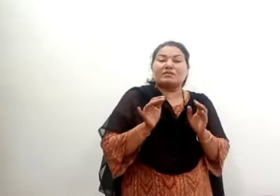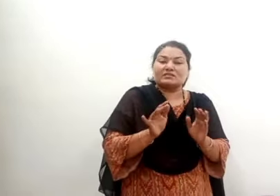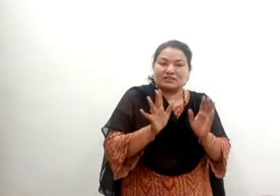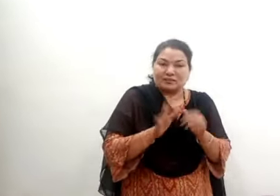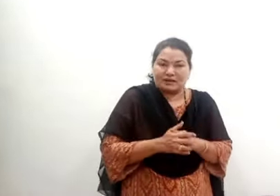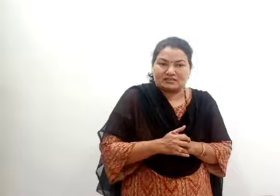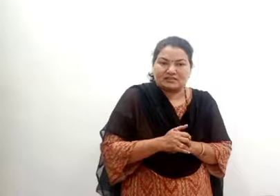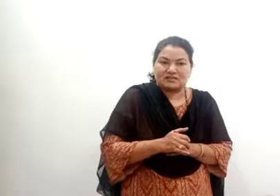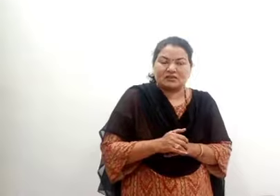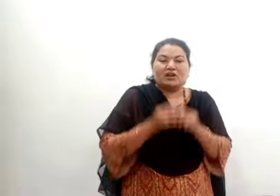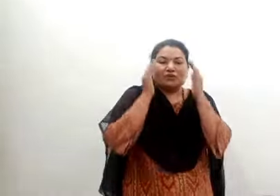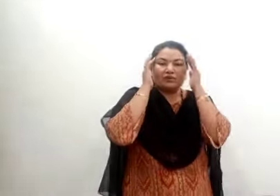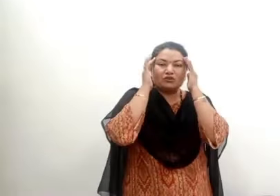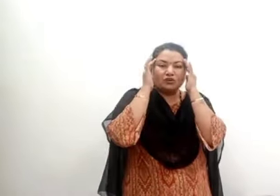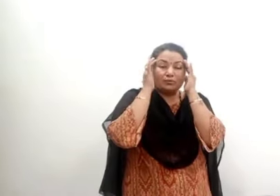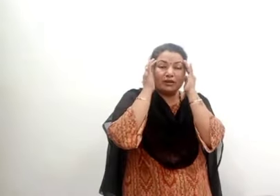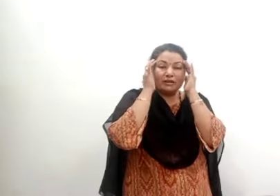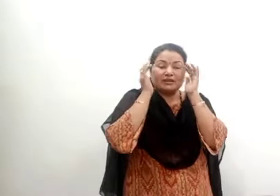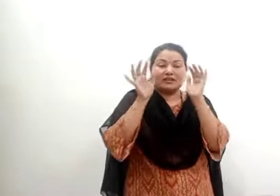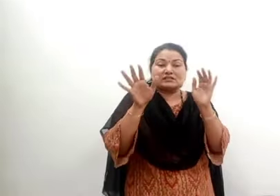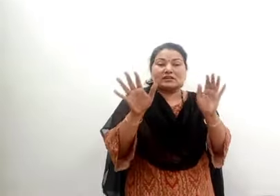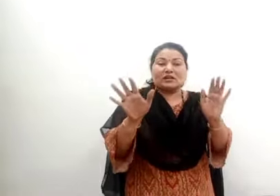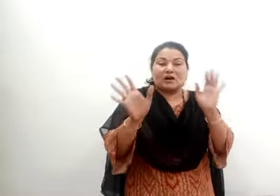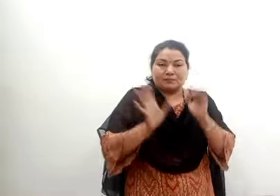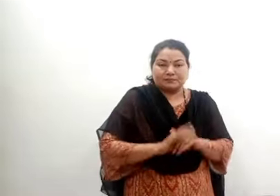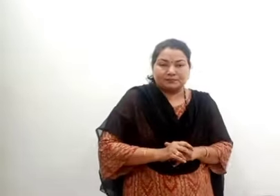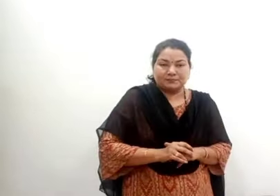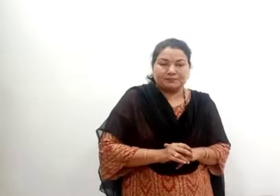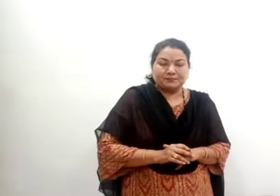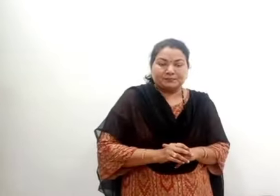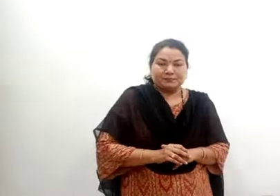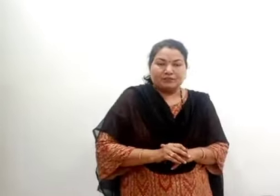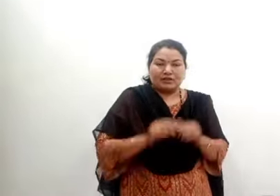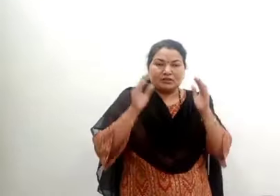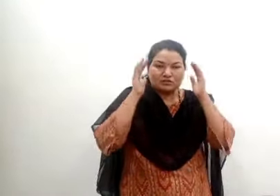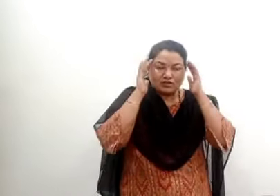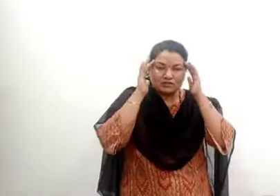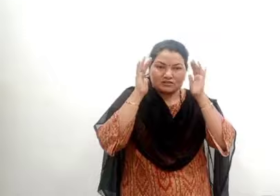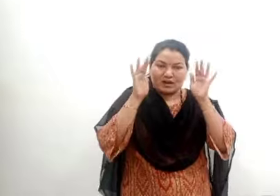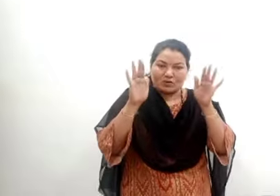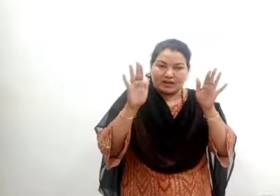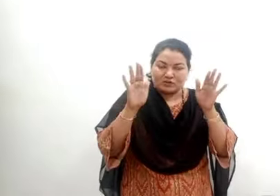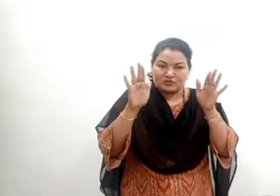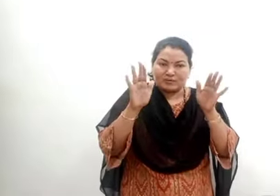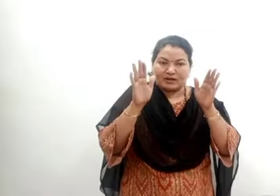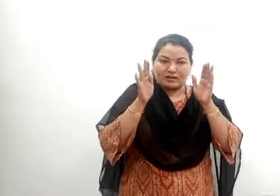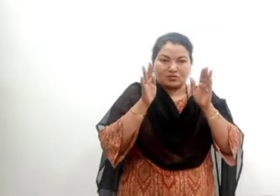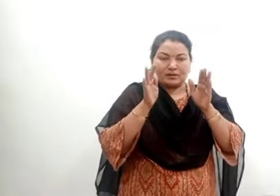व्यवस्थित गेम खेळायचं असेल तर वेन युअर ब्रेन इज काम, एकदम शांत साऊंड आहे तुमचा ब्रेन, अँड यू कॅन